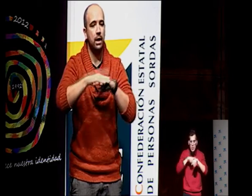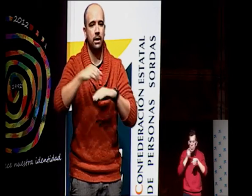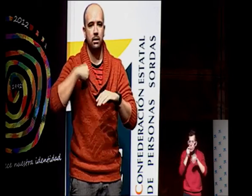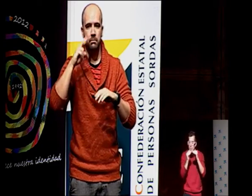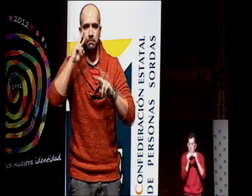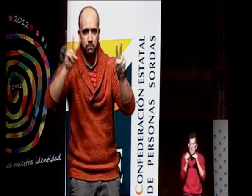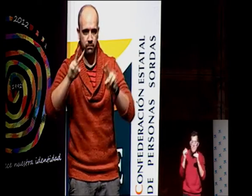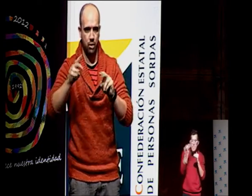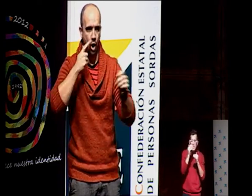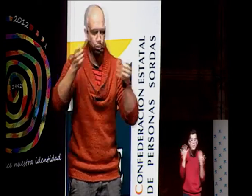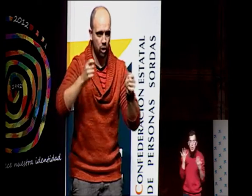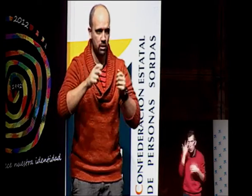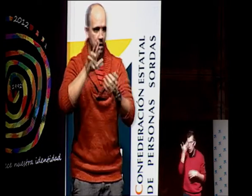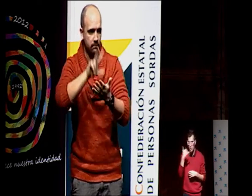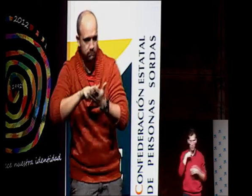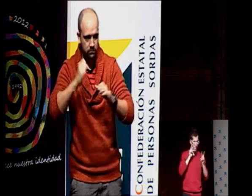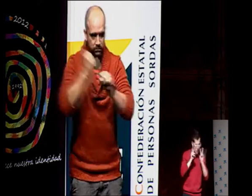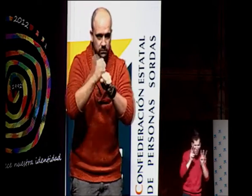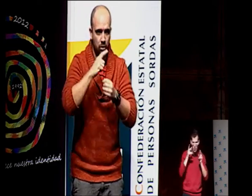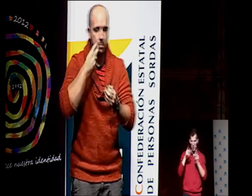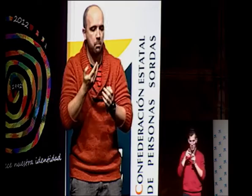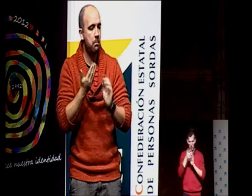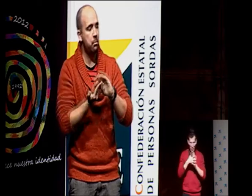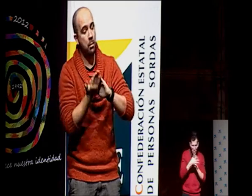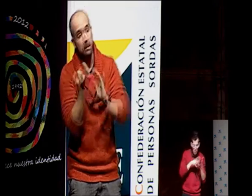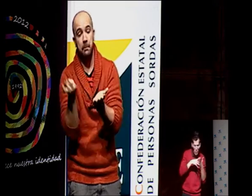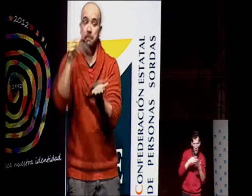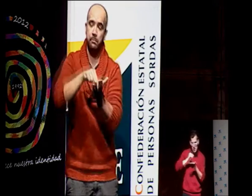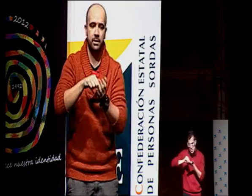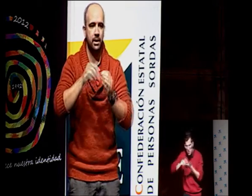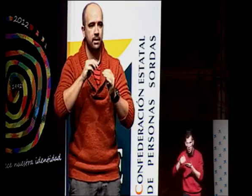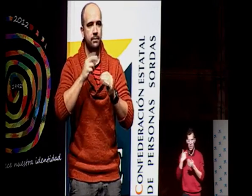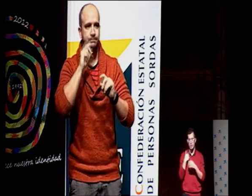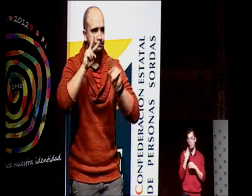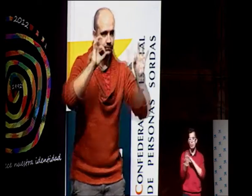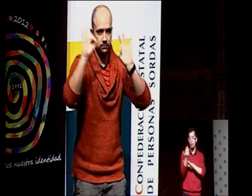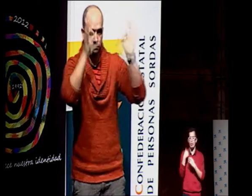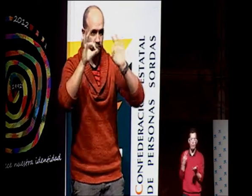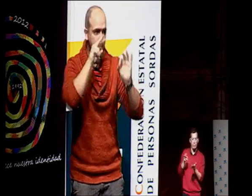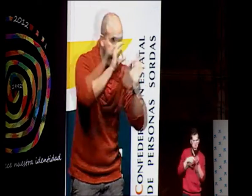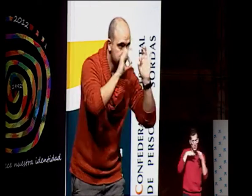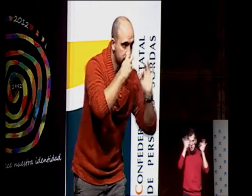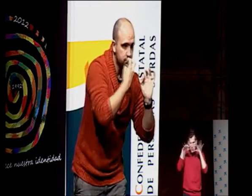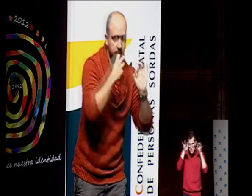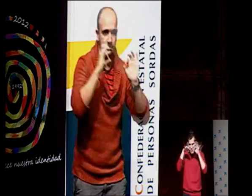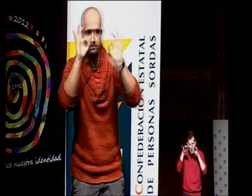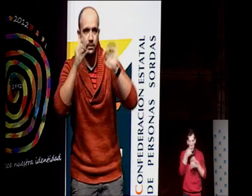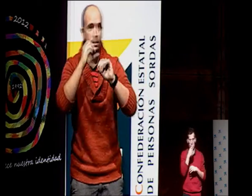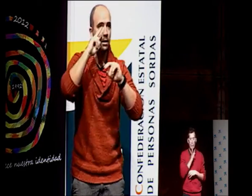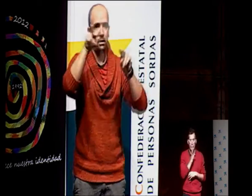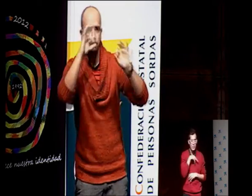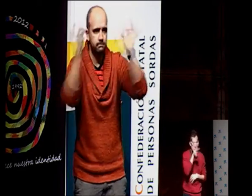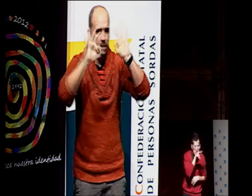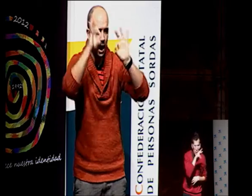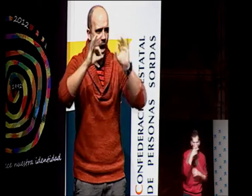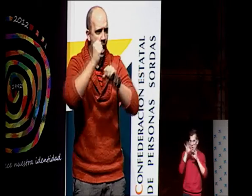sé si eh puedo eh podemos pensar que nuestro cerebro nuestro funcionamiento es mucho mejor que lo